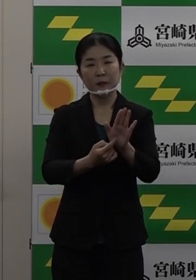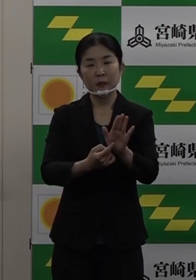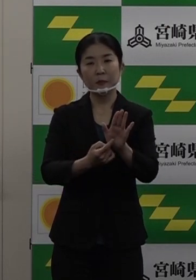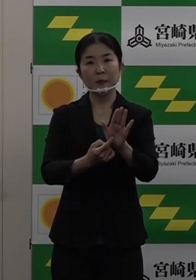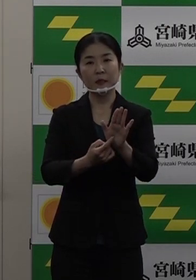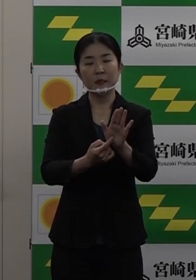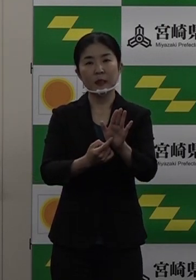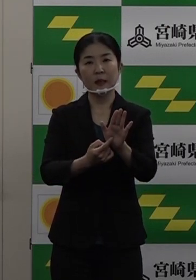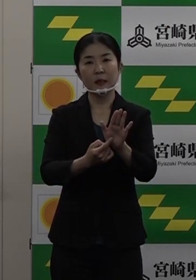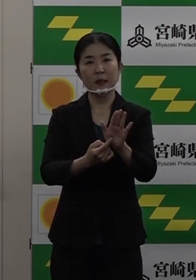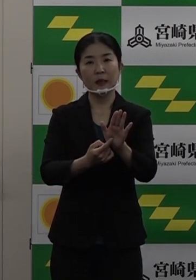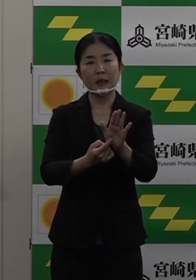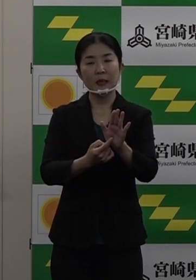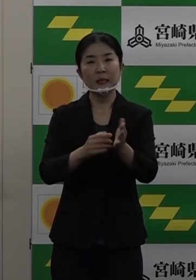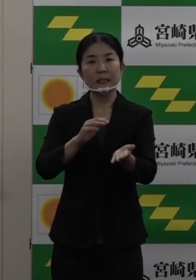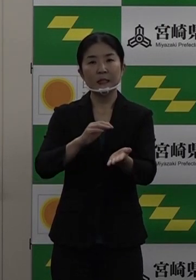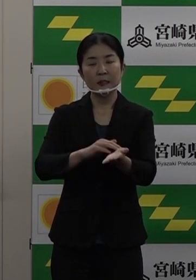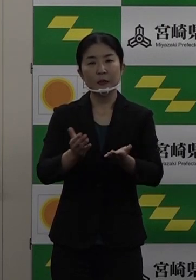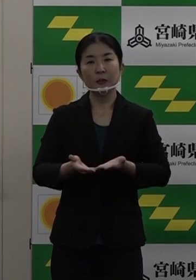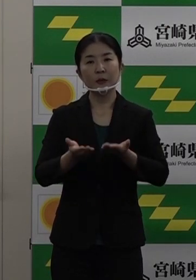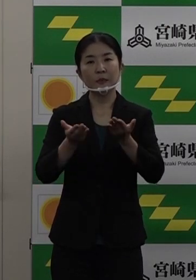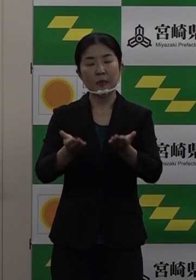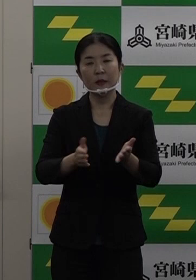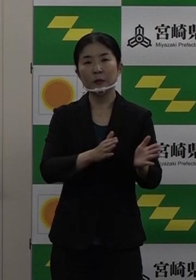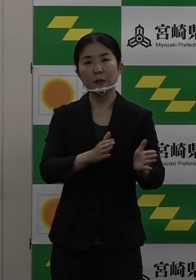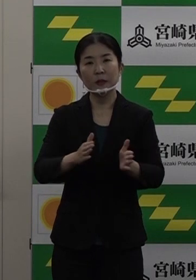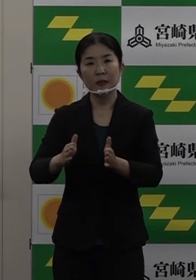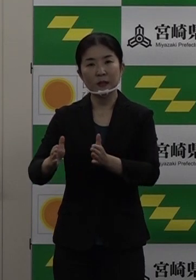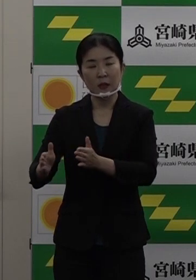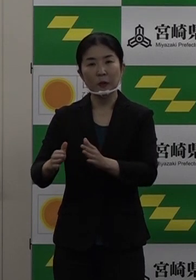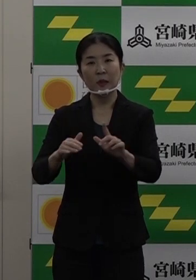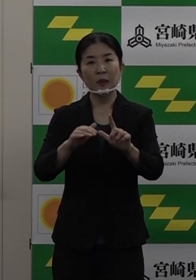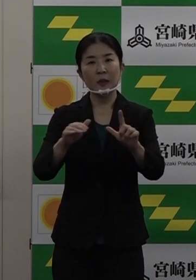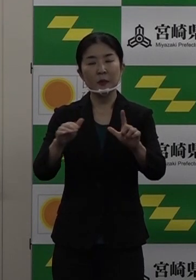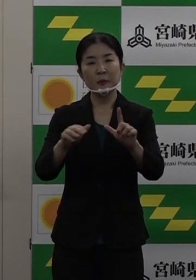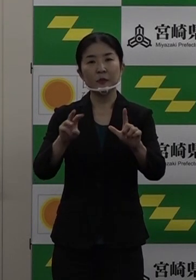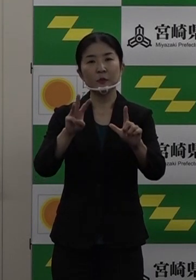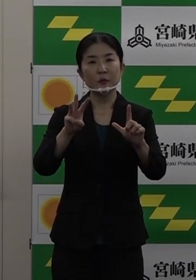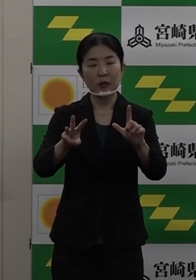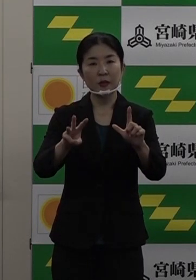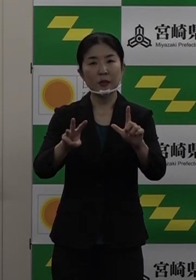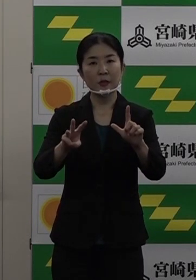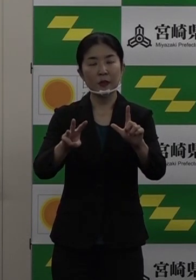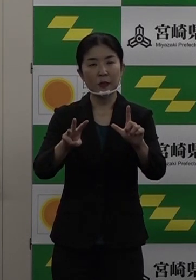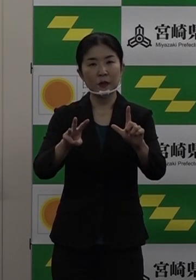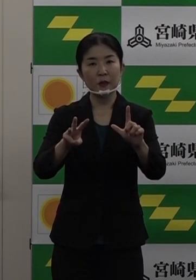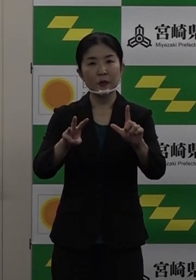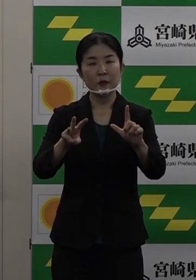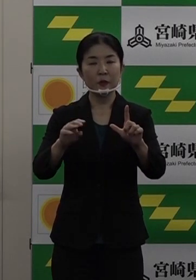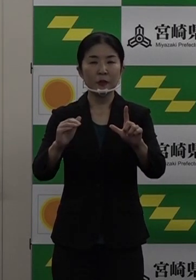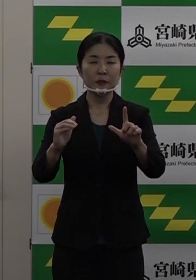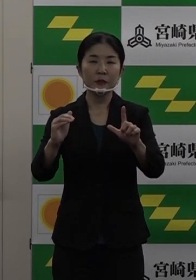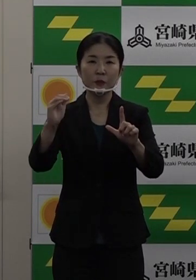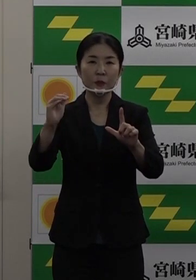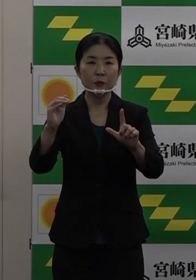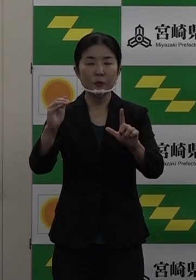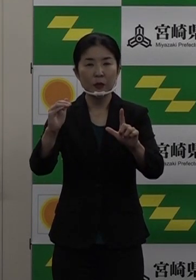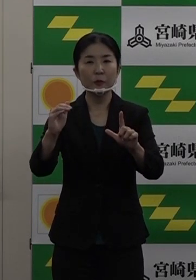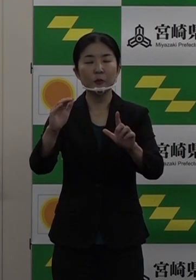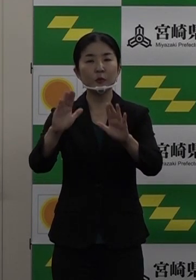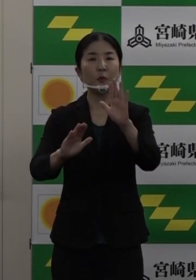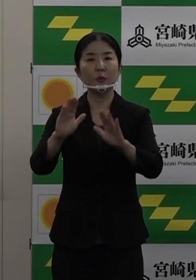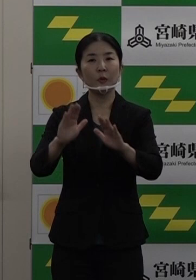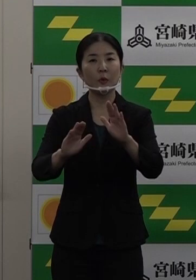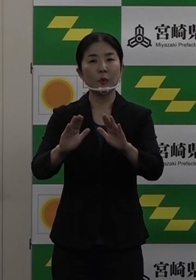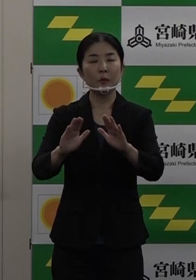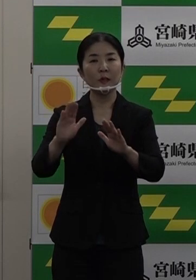しております。医療提供体制等につきましては、ステージ3の目安を少し上回っている状況もございます